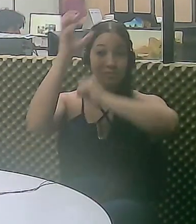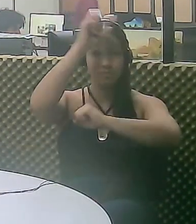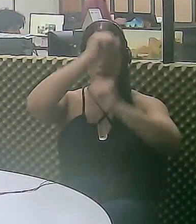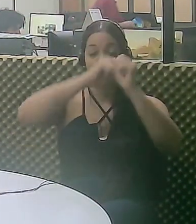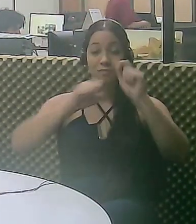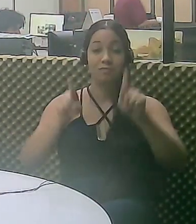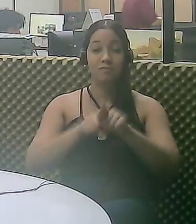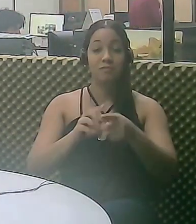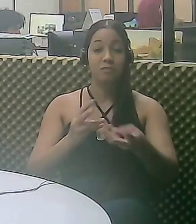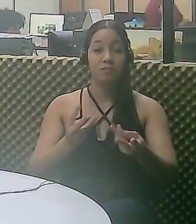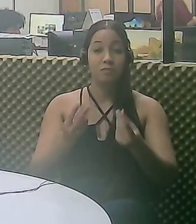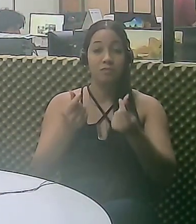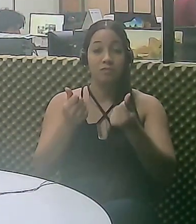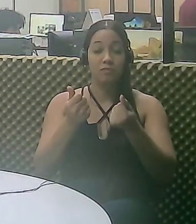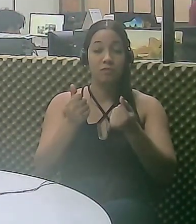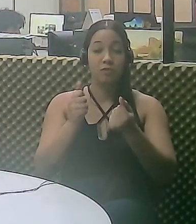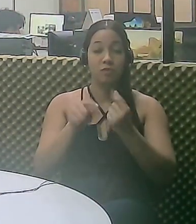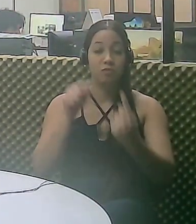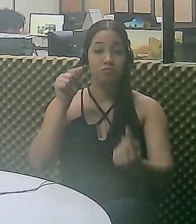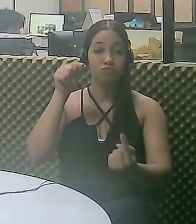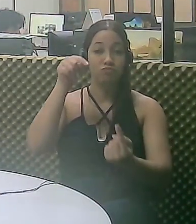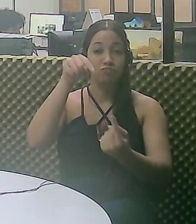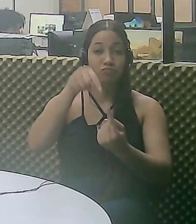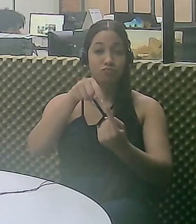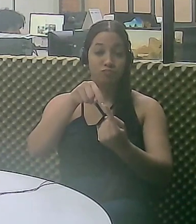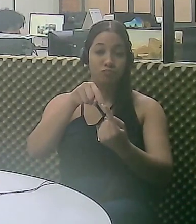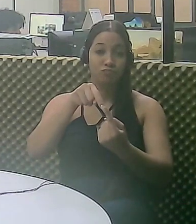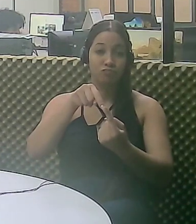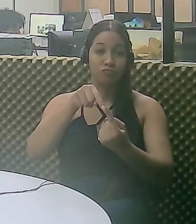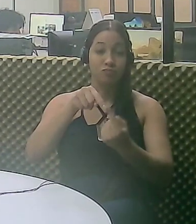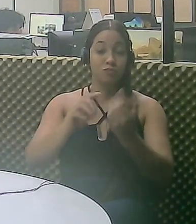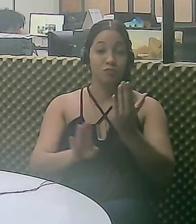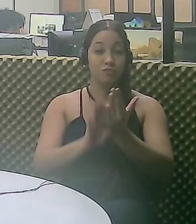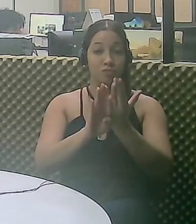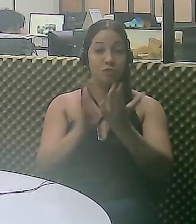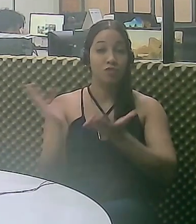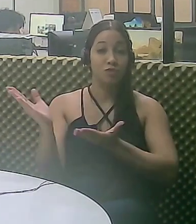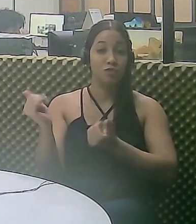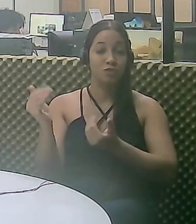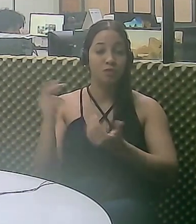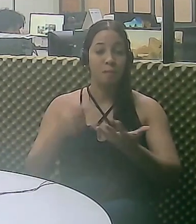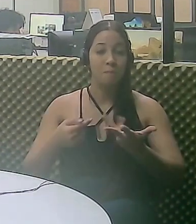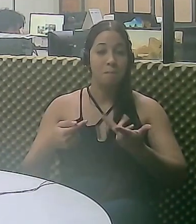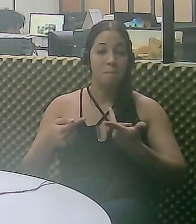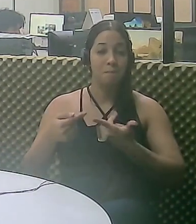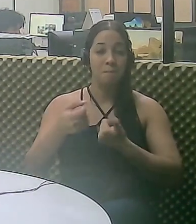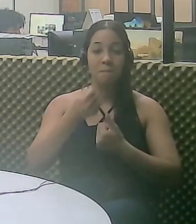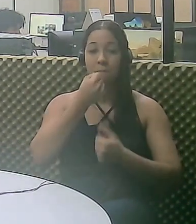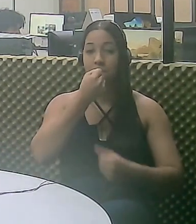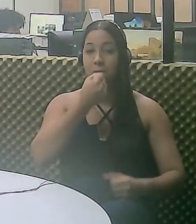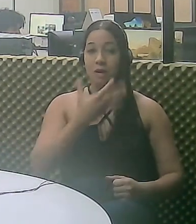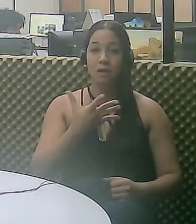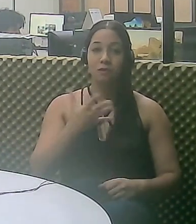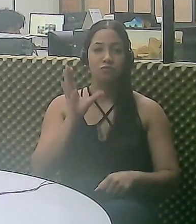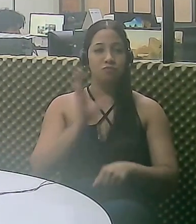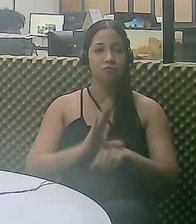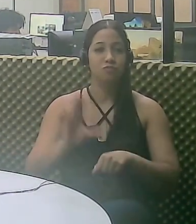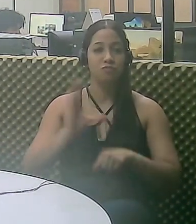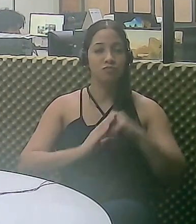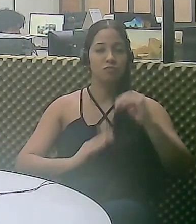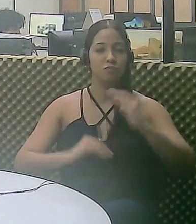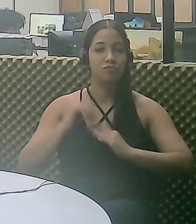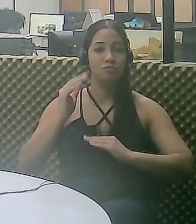e de qualificação para o público-alvo. Com o Descubra, os jovens têm diversos benefícios como capacitação